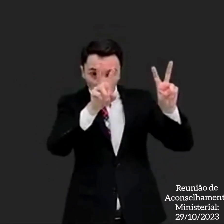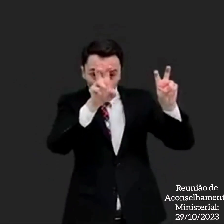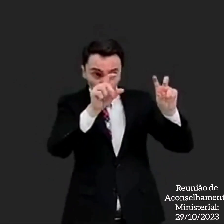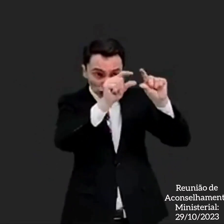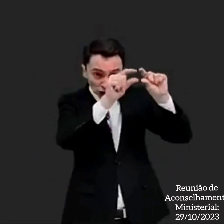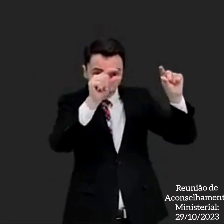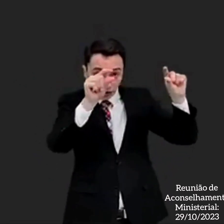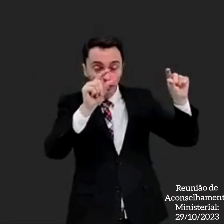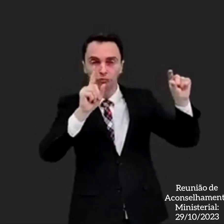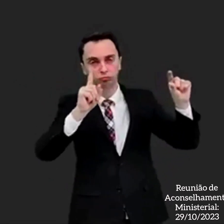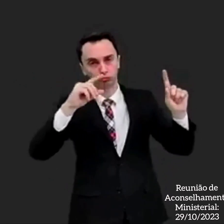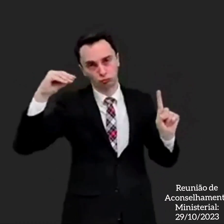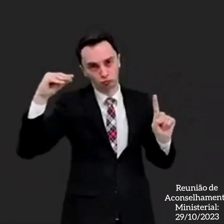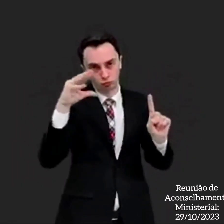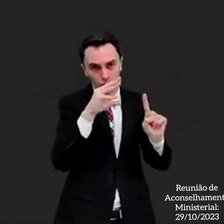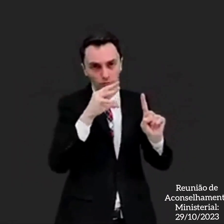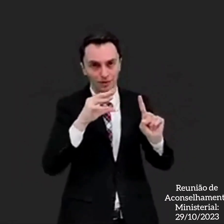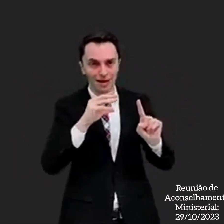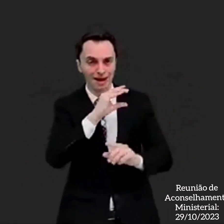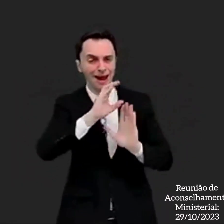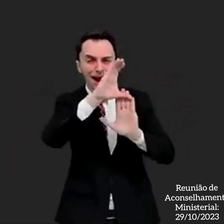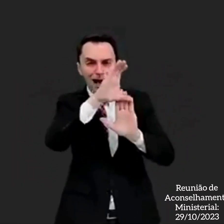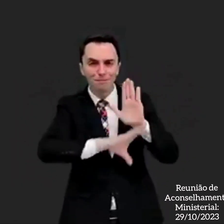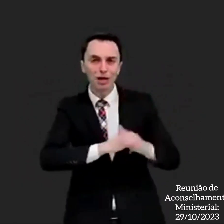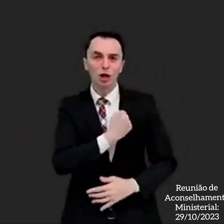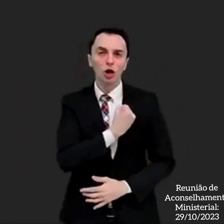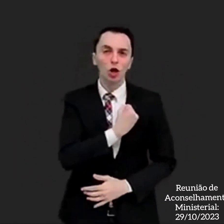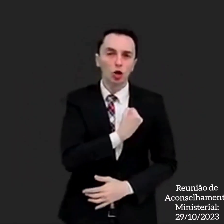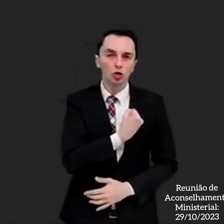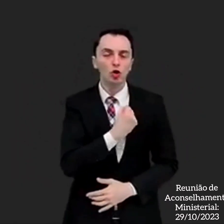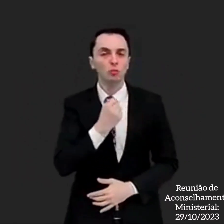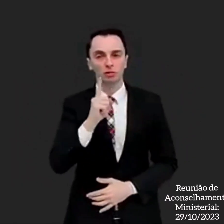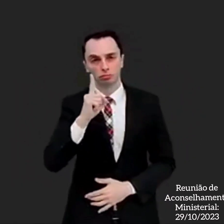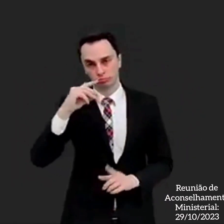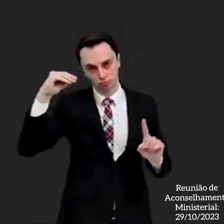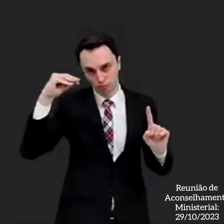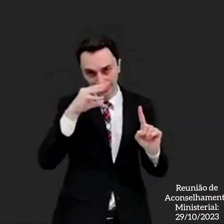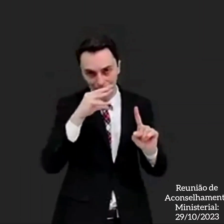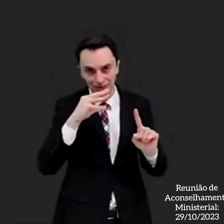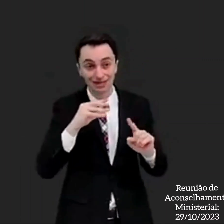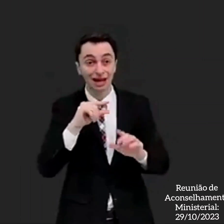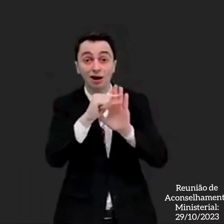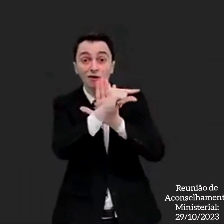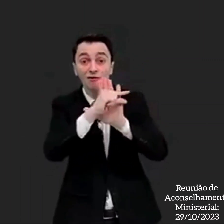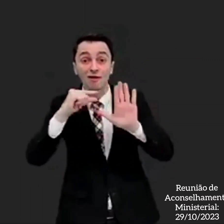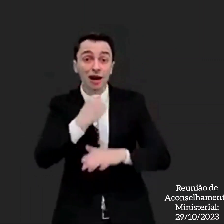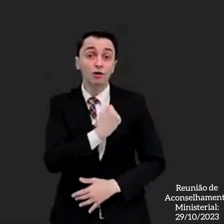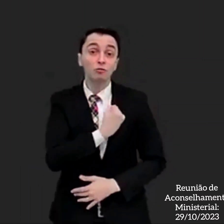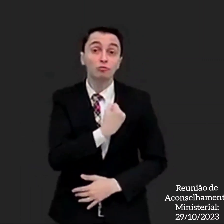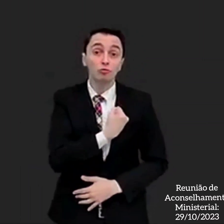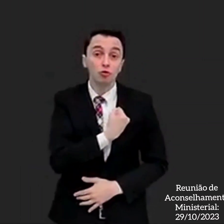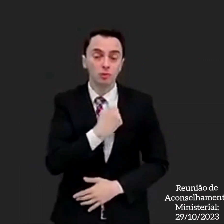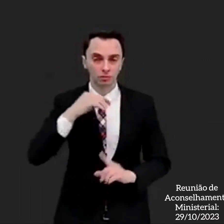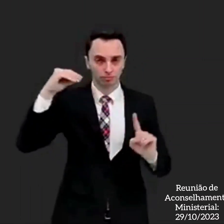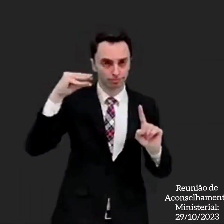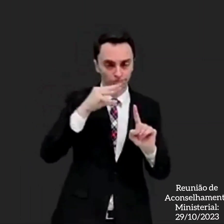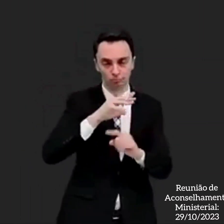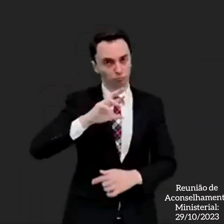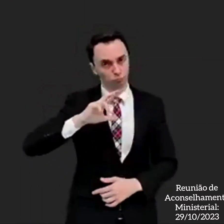como a numeração de capítulos e versículos. Esse conjunto de ferramentas semânticas